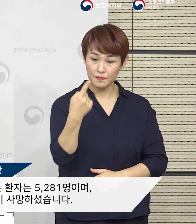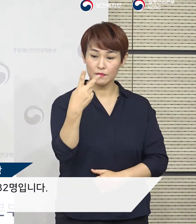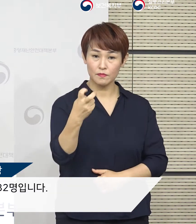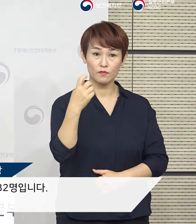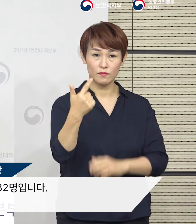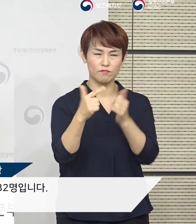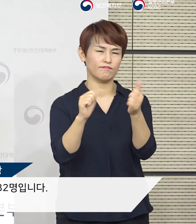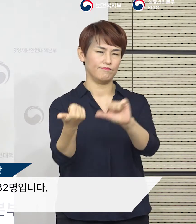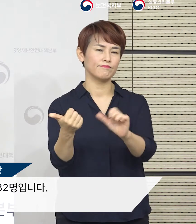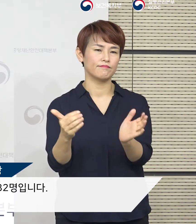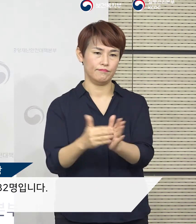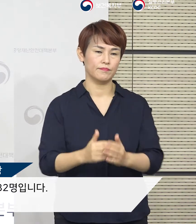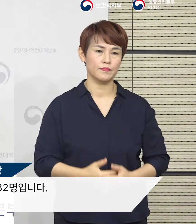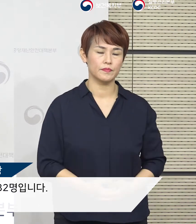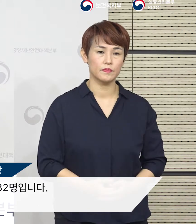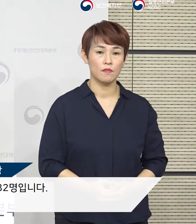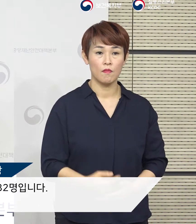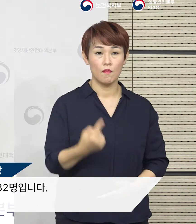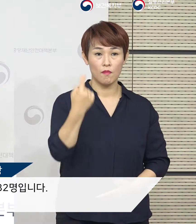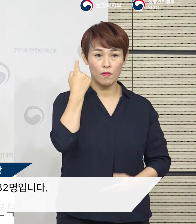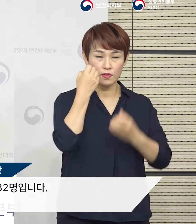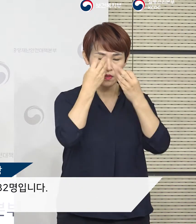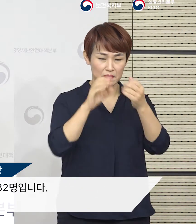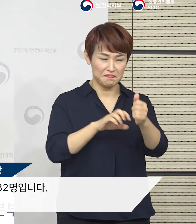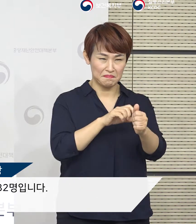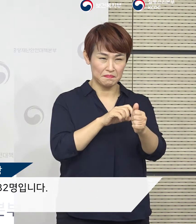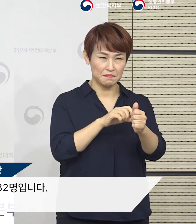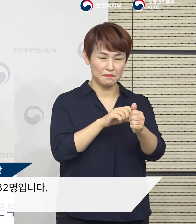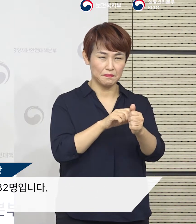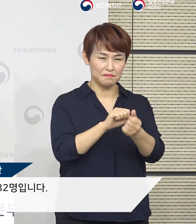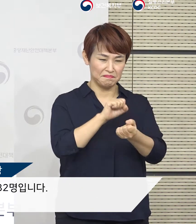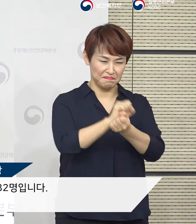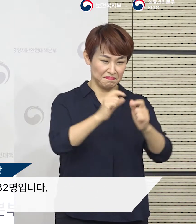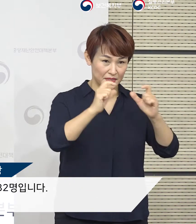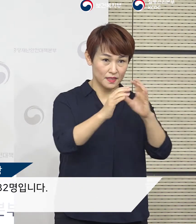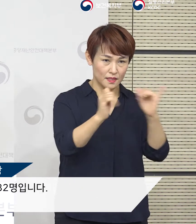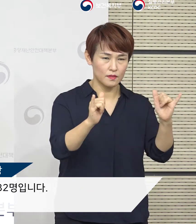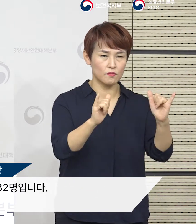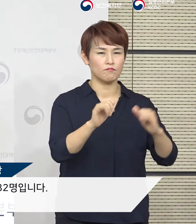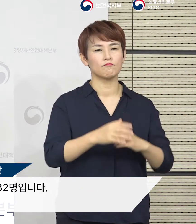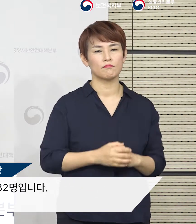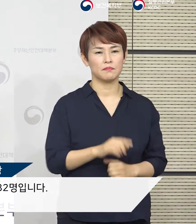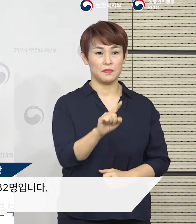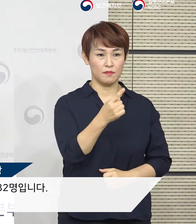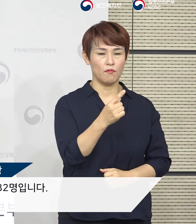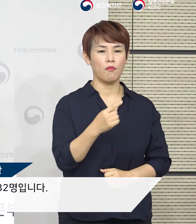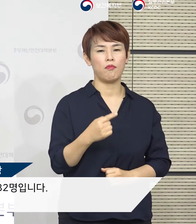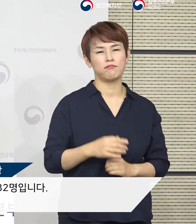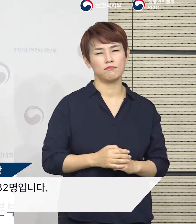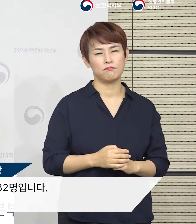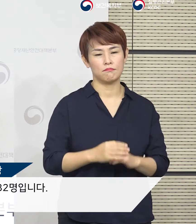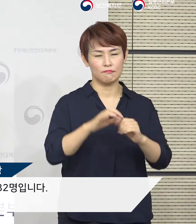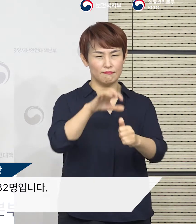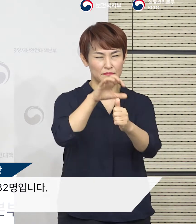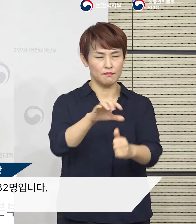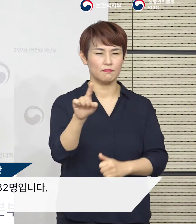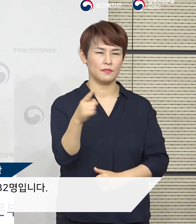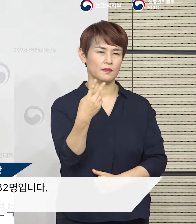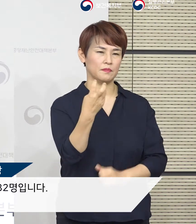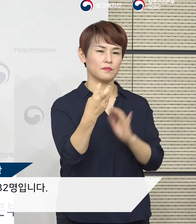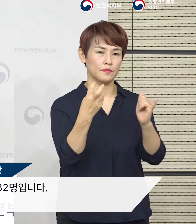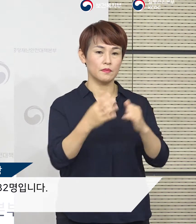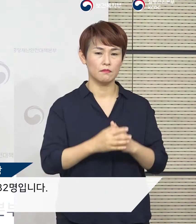사망하셨습니다. 어제 신규 확진자는 100명이며 격리 해제는 232명입니다. 안타깝게도